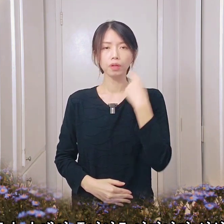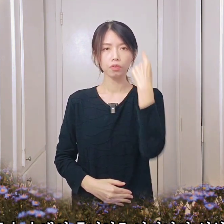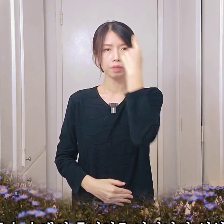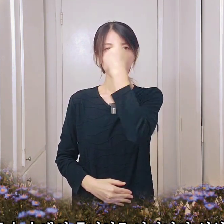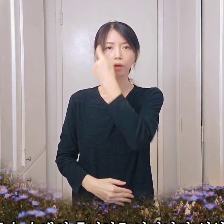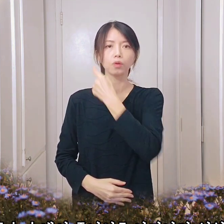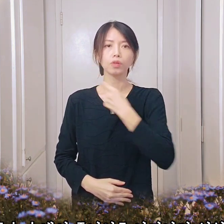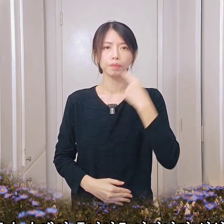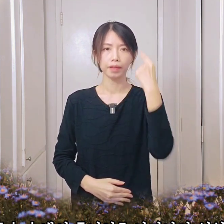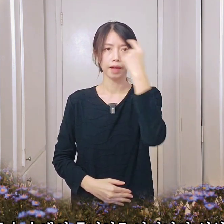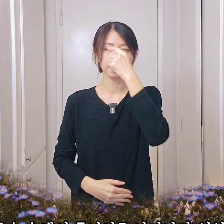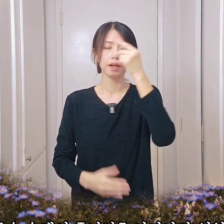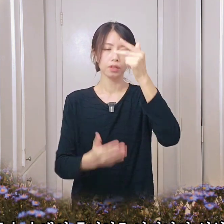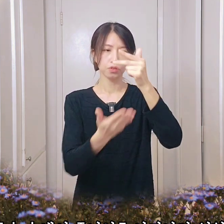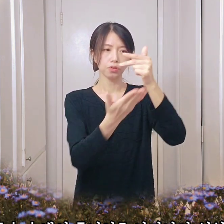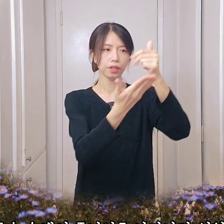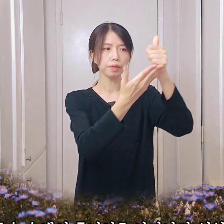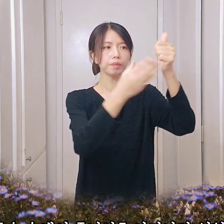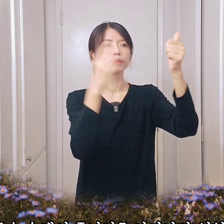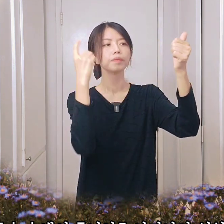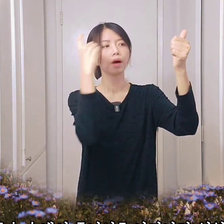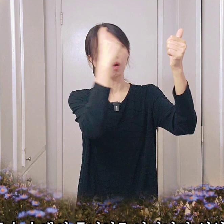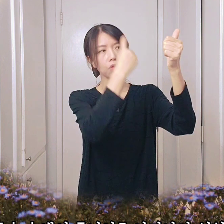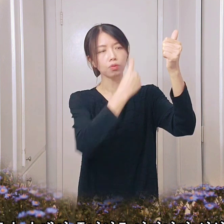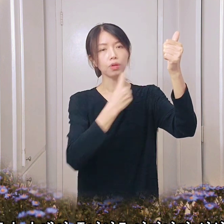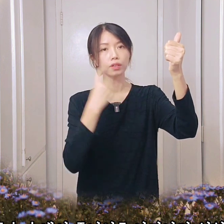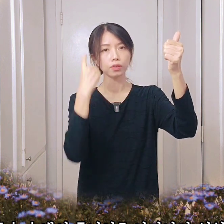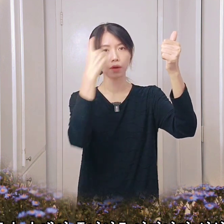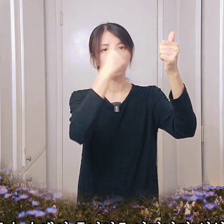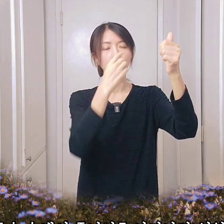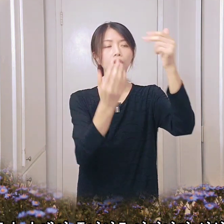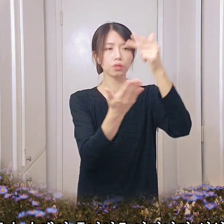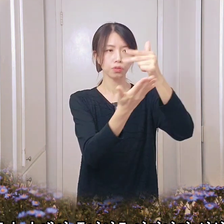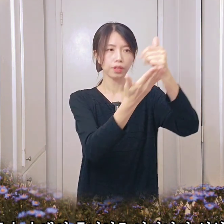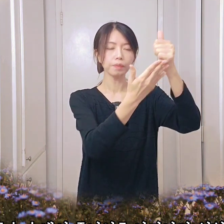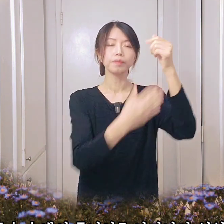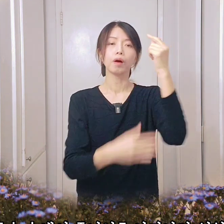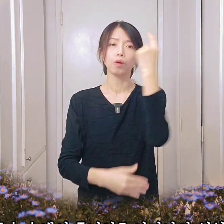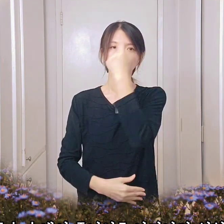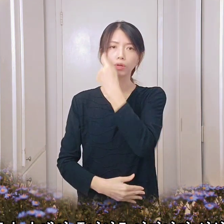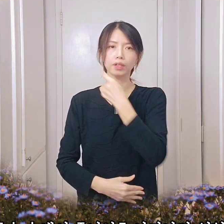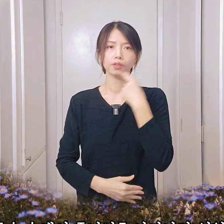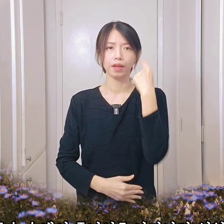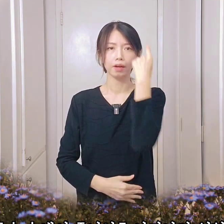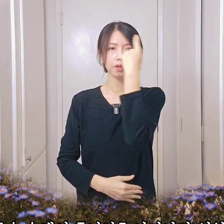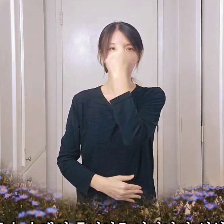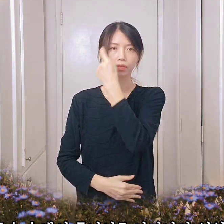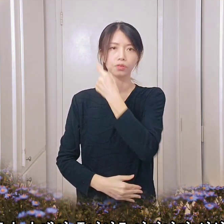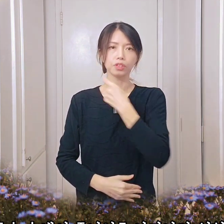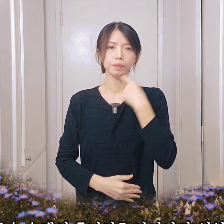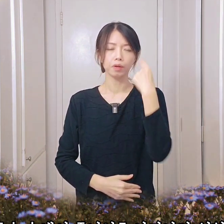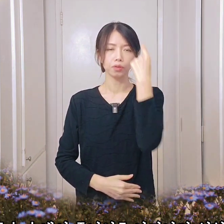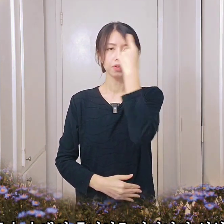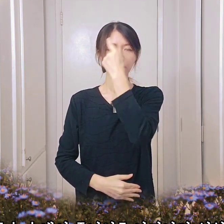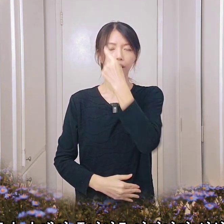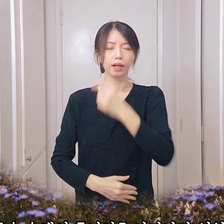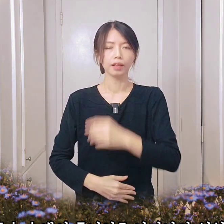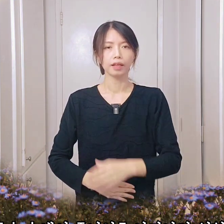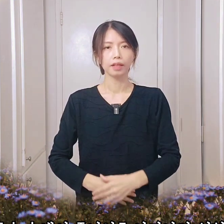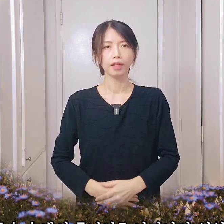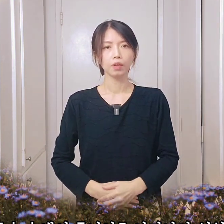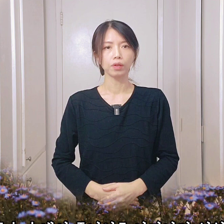동그랗게 표현해 주시면 얼굴입니다. 주님 얼굴 하셔도 되고요. 주님 얼굴 하셔도 돼요. 주님